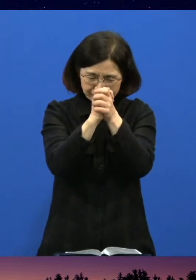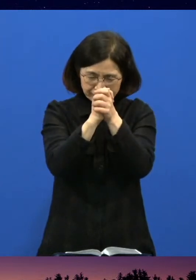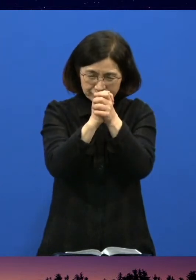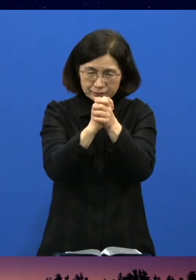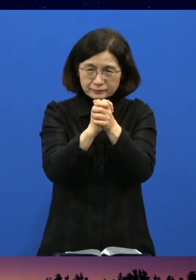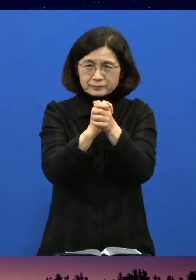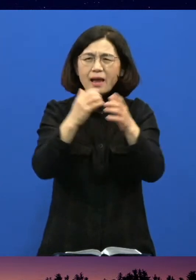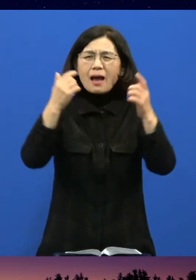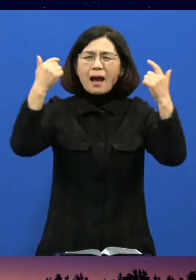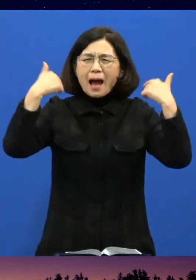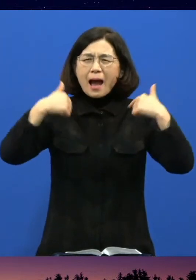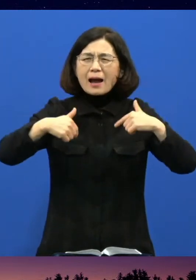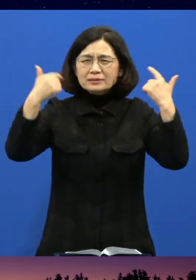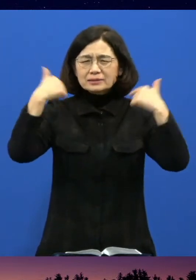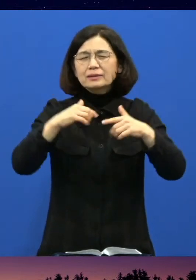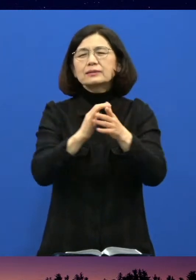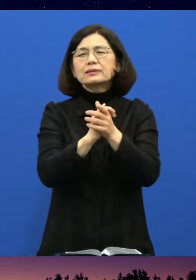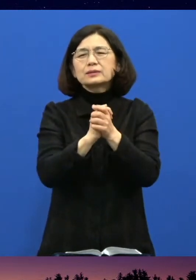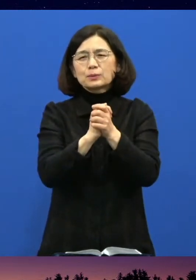항상이란 always.